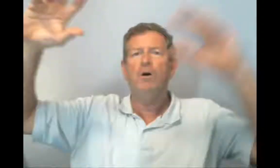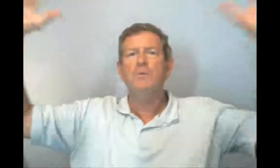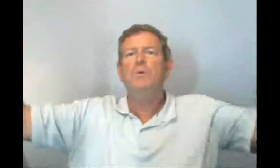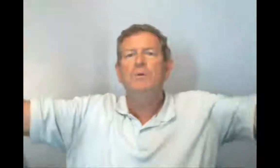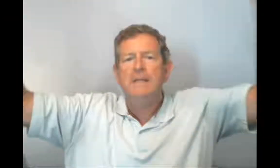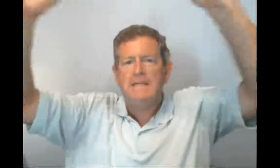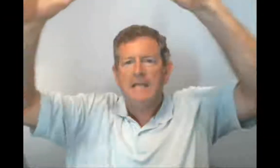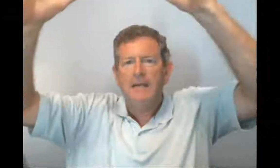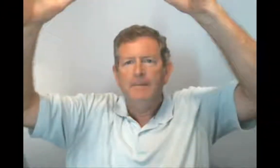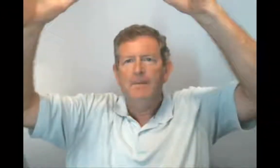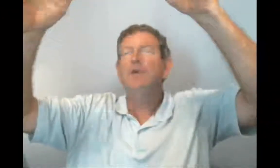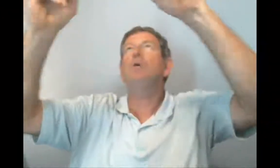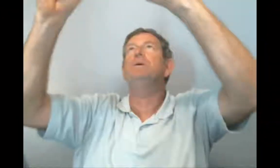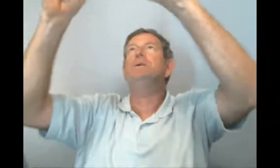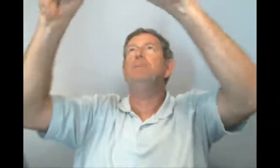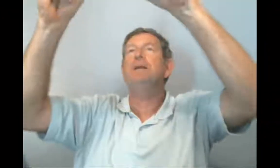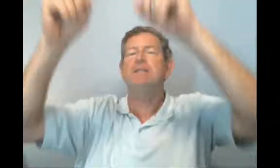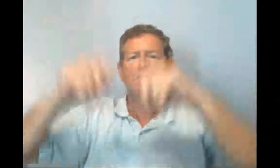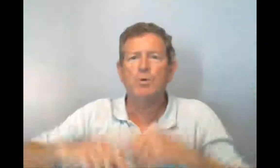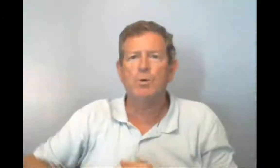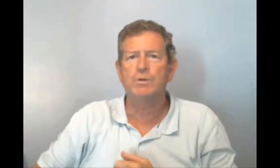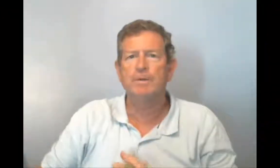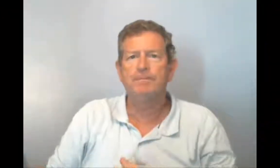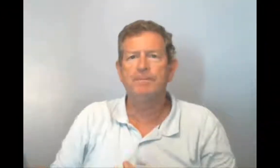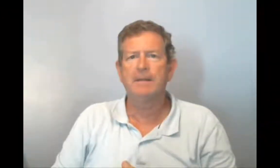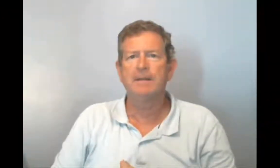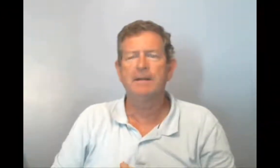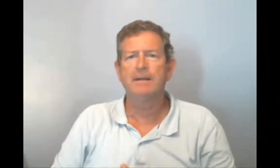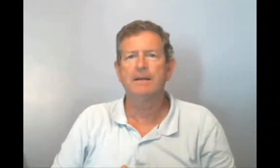une unité. Comment s'appelle cette chose?